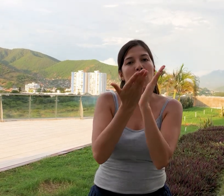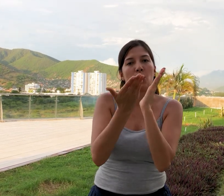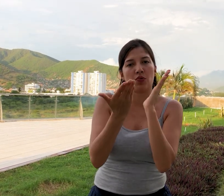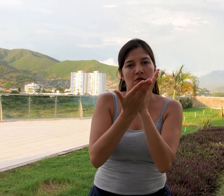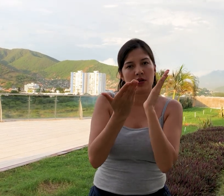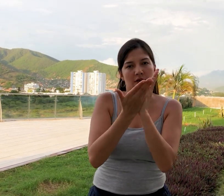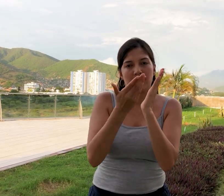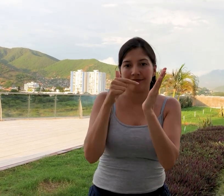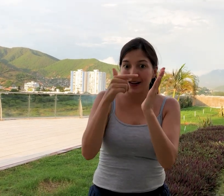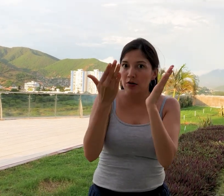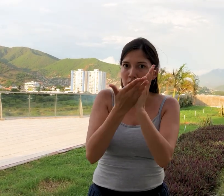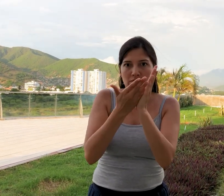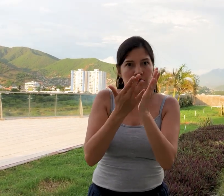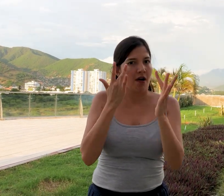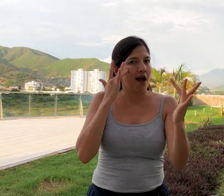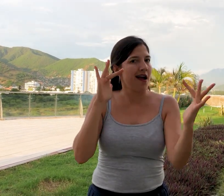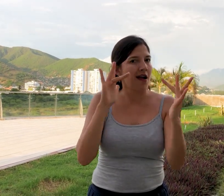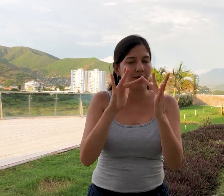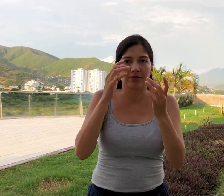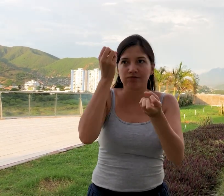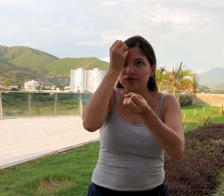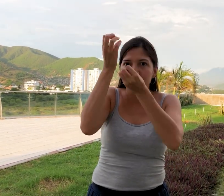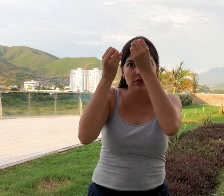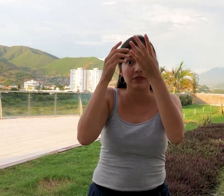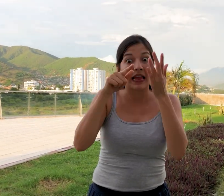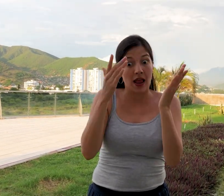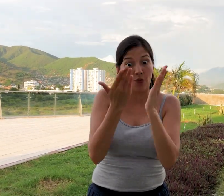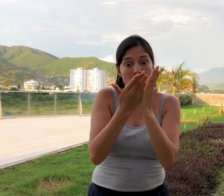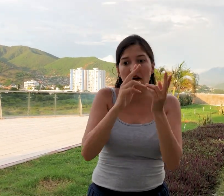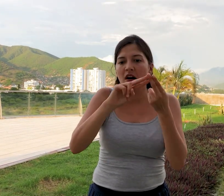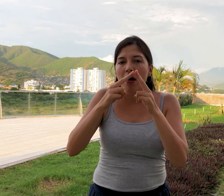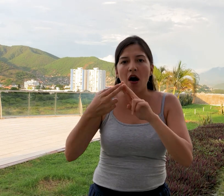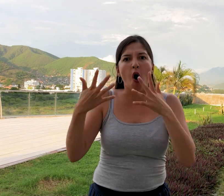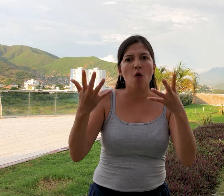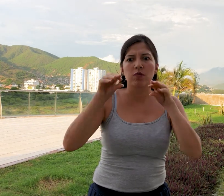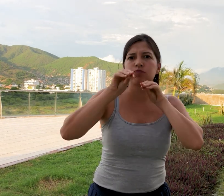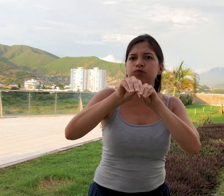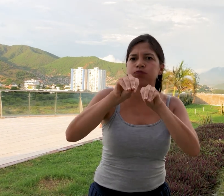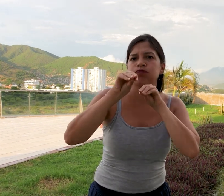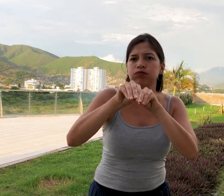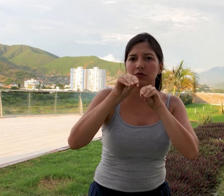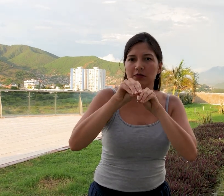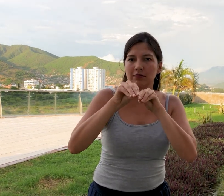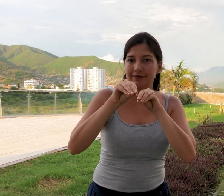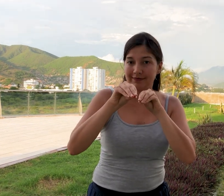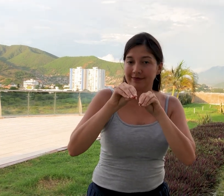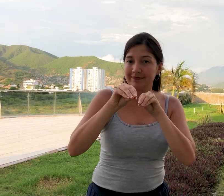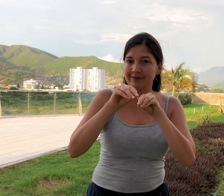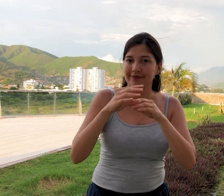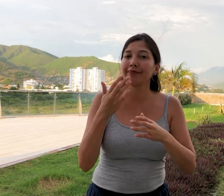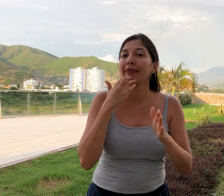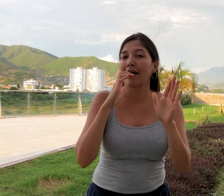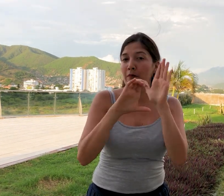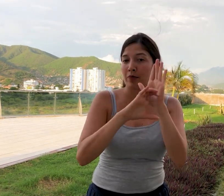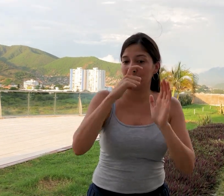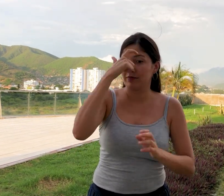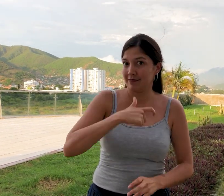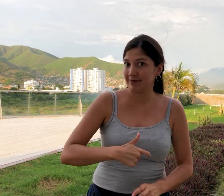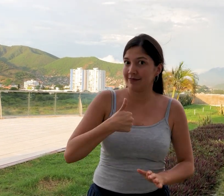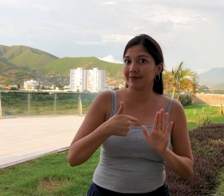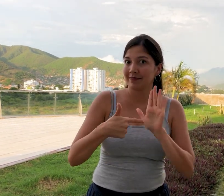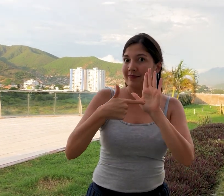contextos, desarrollando proyectos de investigación en entidades, porque todas esas acciones que adelantamos favorecen la